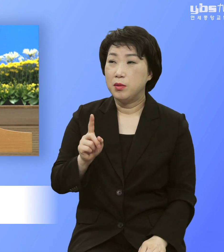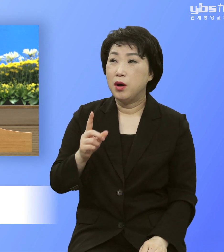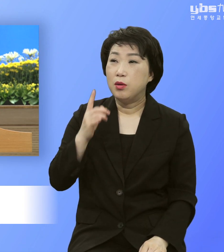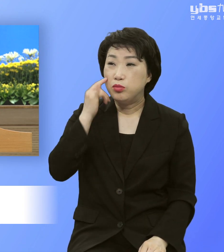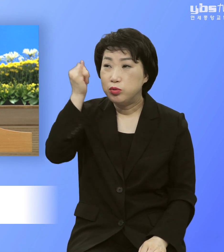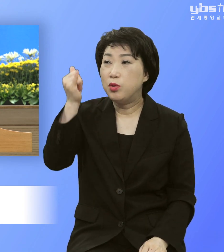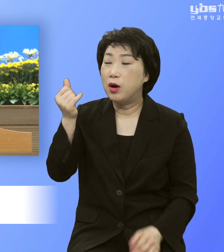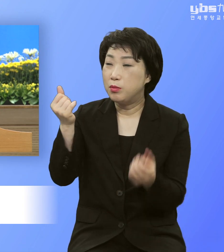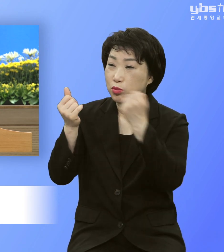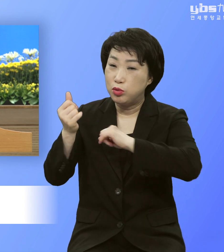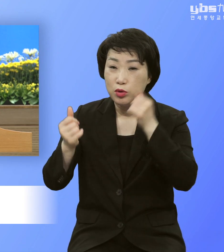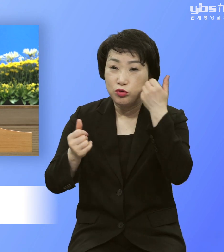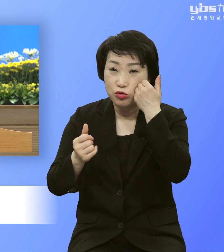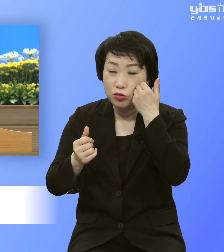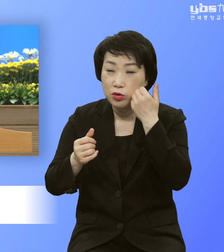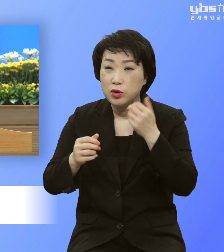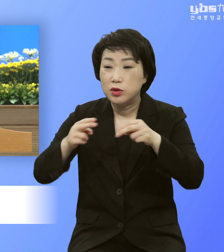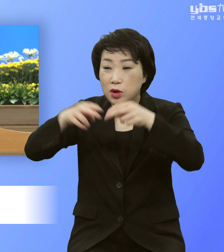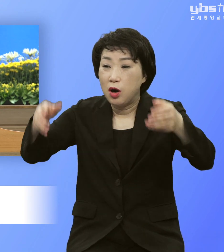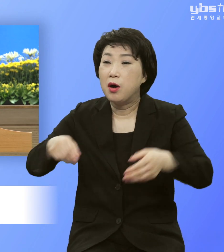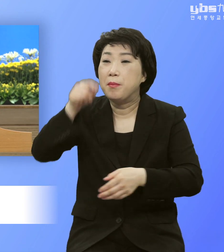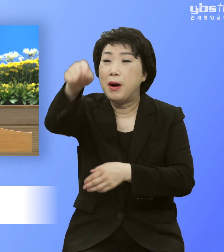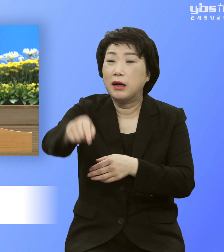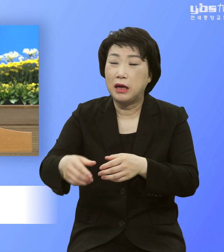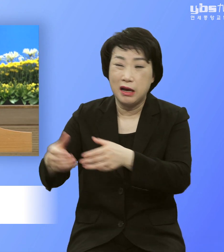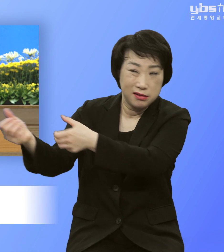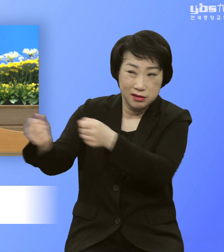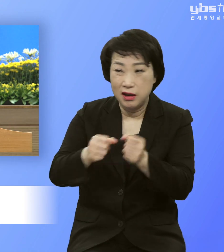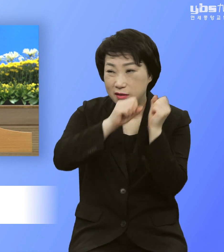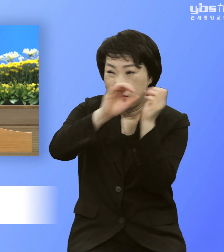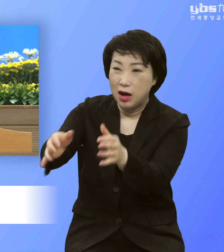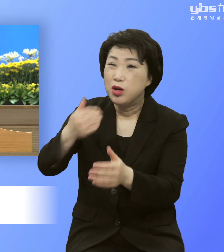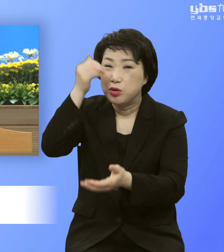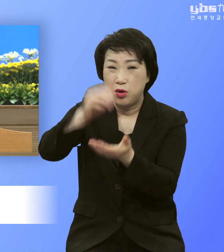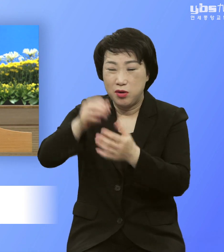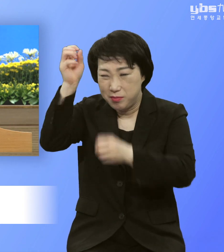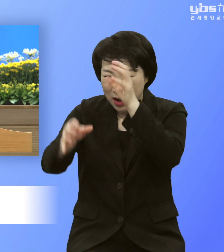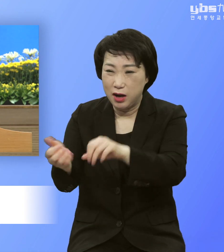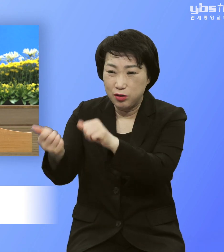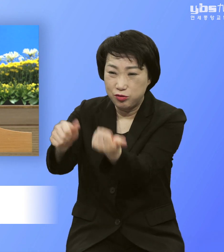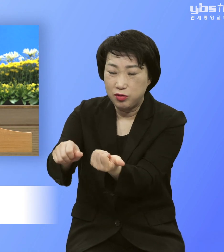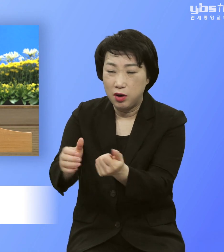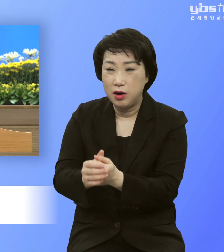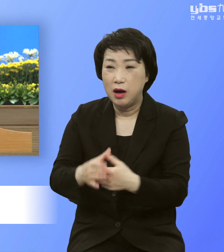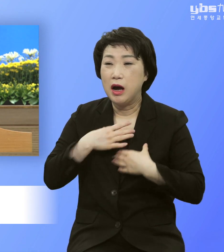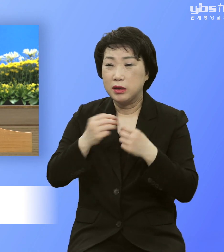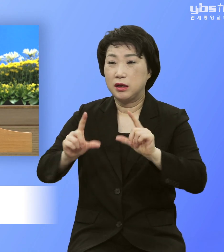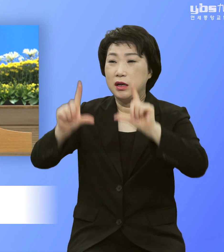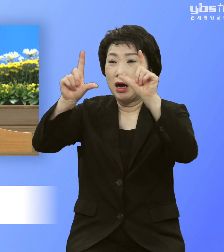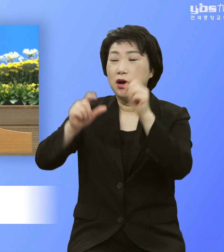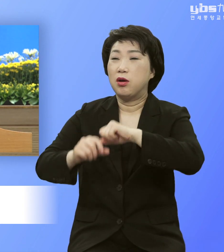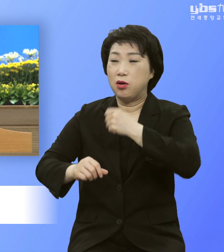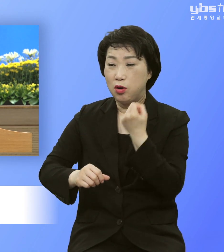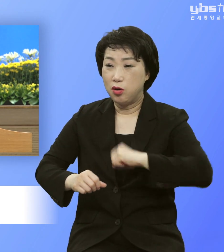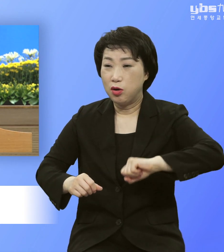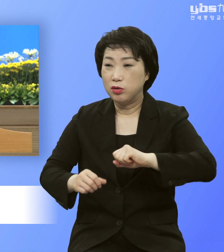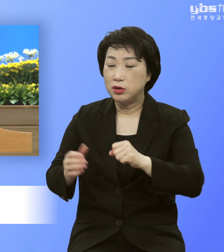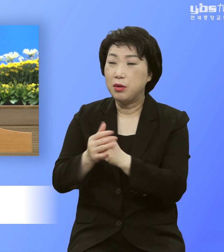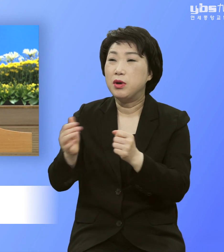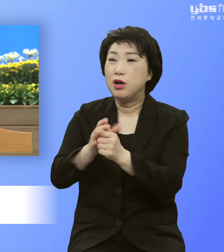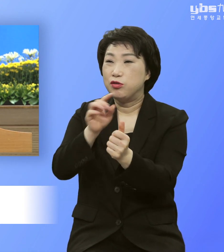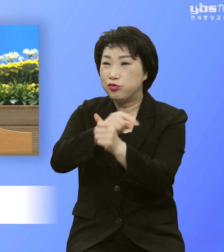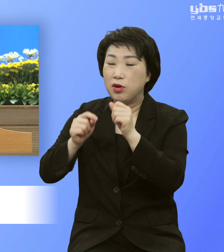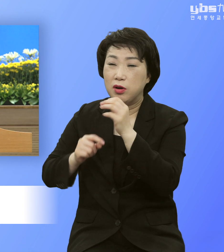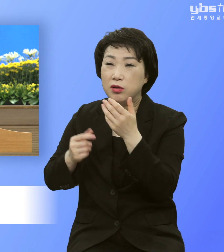부모 불순종하는 자는 성 밖에 끌어내서 돌로 쳐서 죽여라. 안식일을 거역하는 자로 죽여라. 그럼 진짜